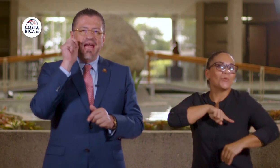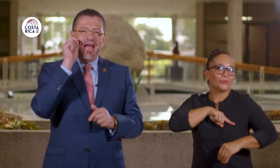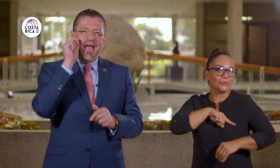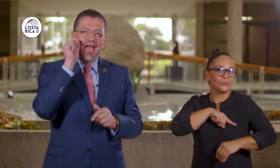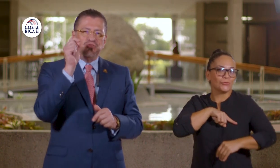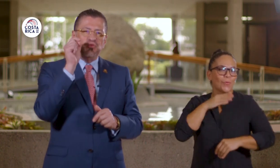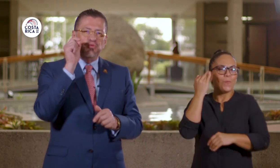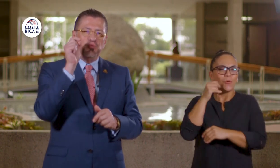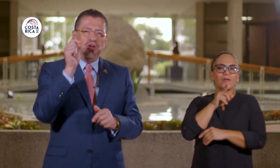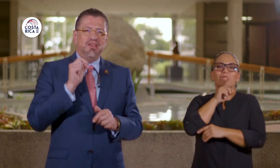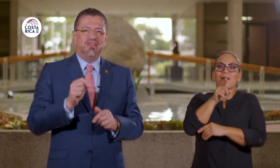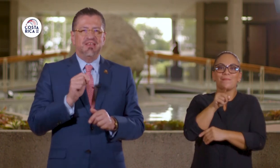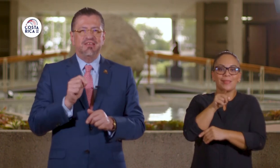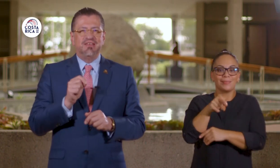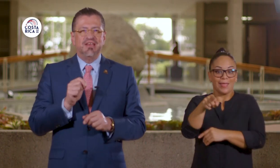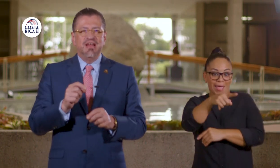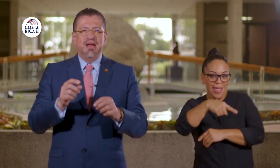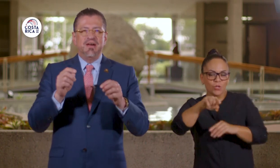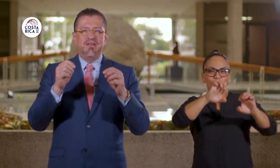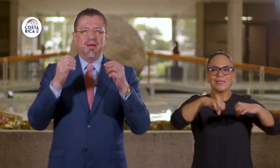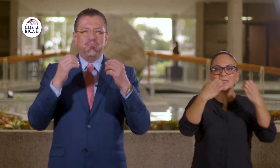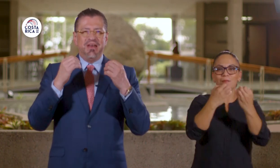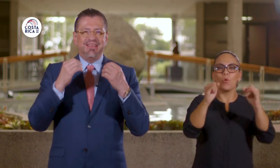porque esos futbolistas